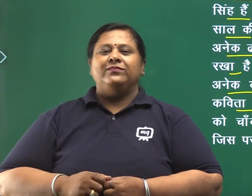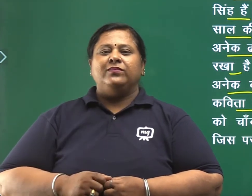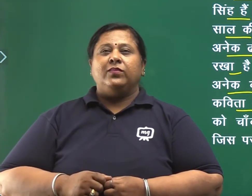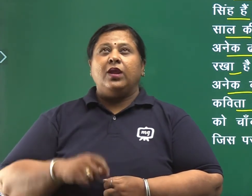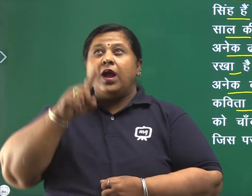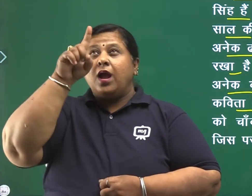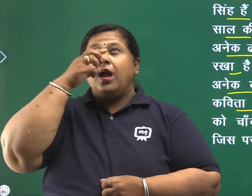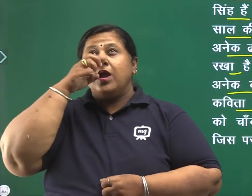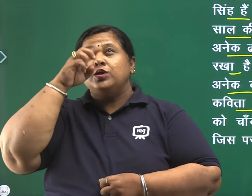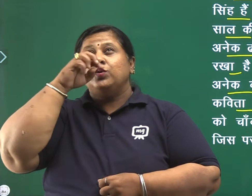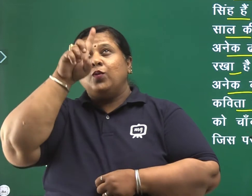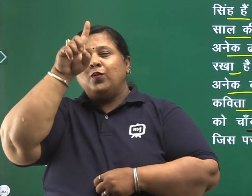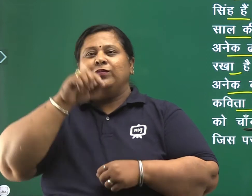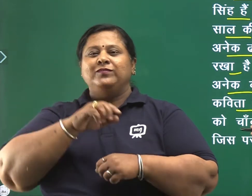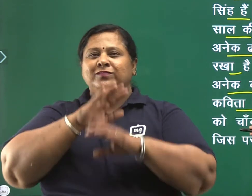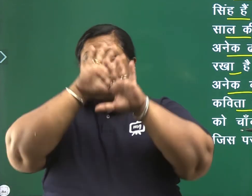आकाश को